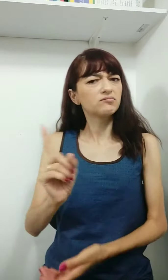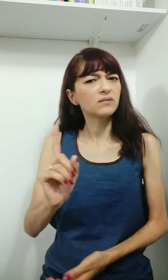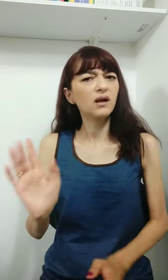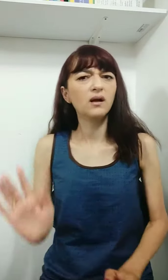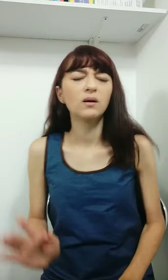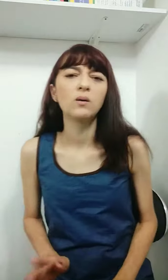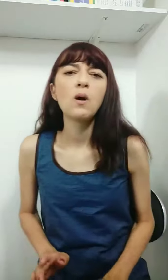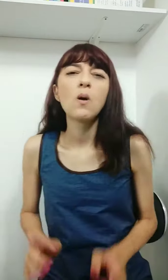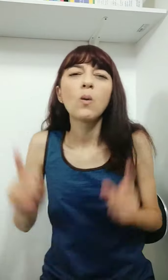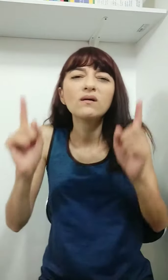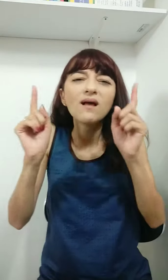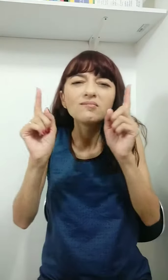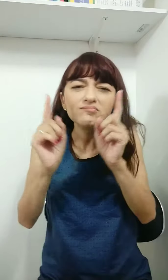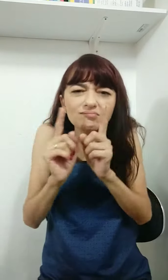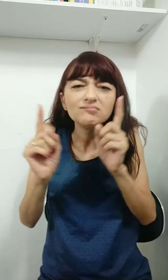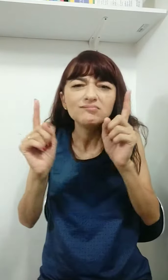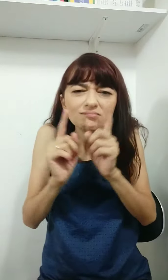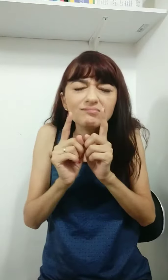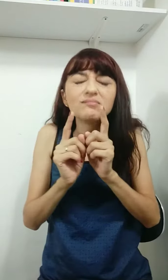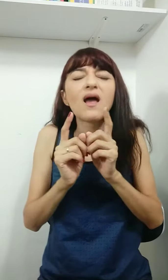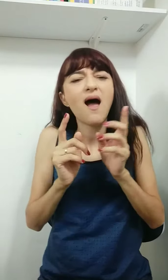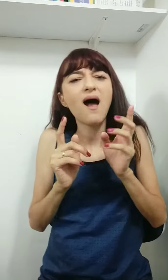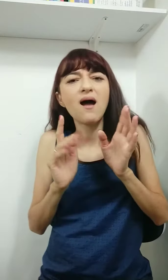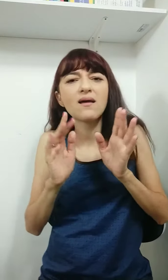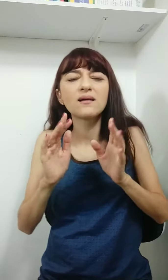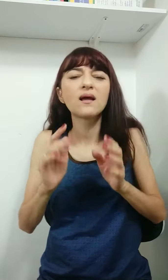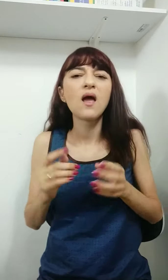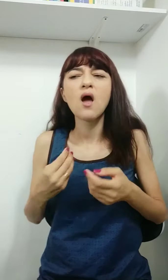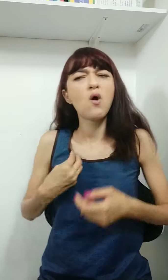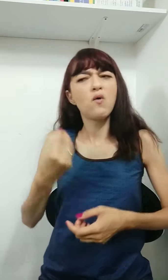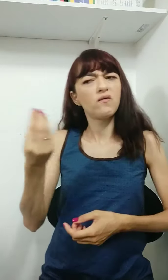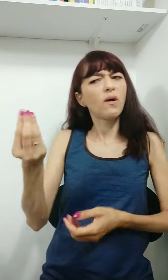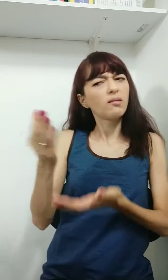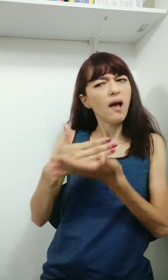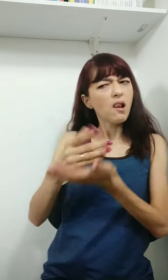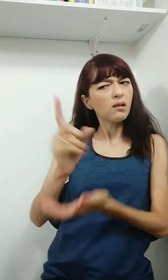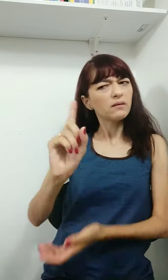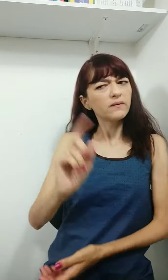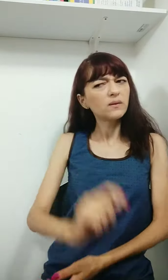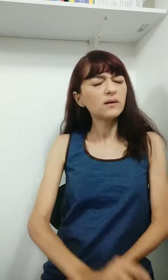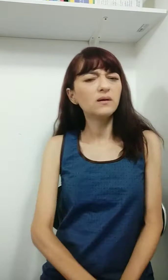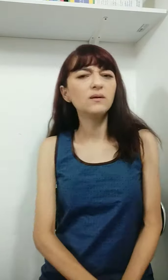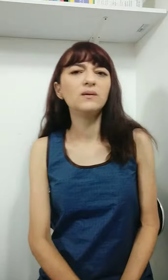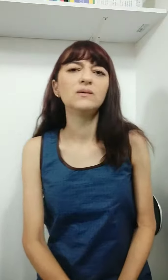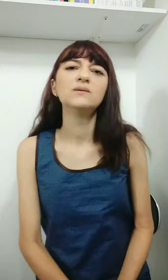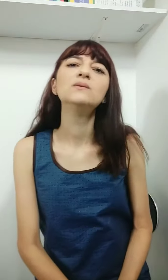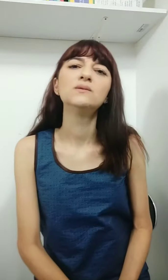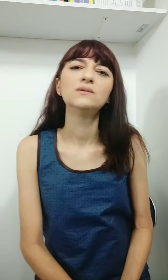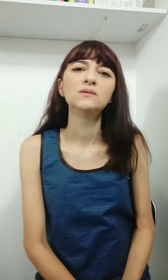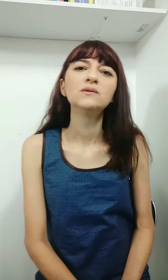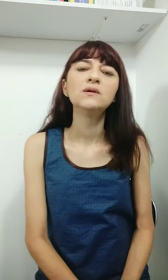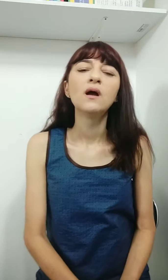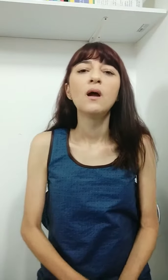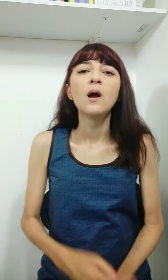Não, eu não entreguei o livro ainda. Então vejam que às vezes eu posso fazer uma expressão bem simples, tá? Não precisa ser